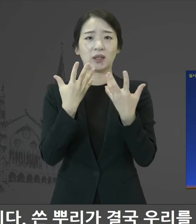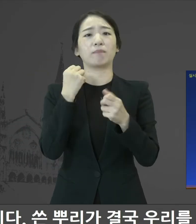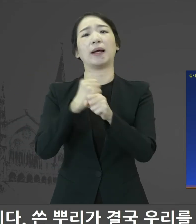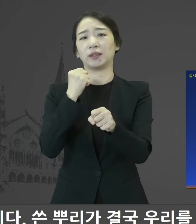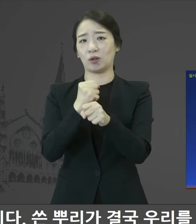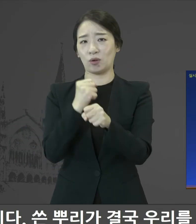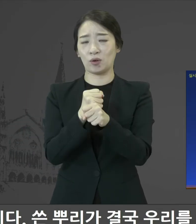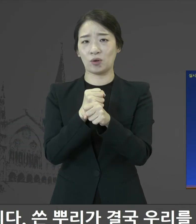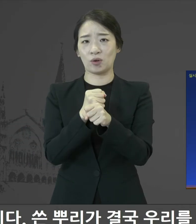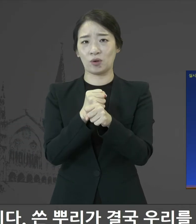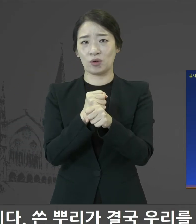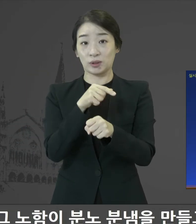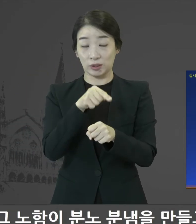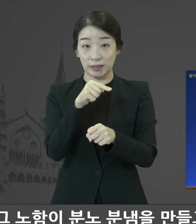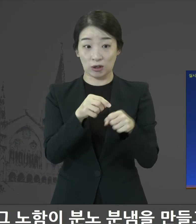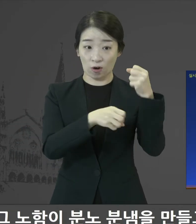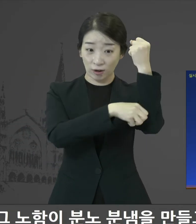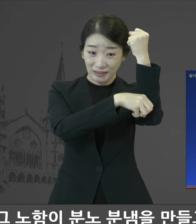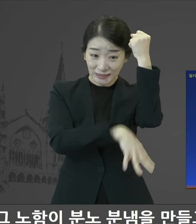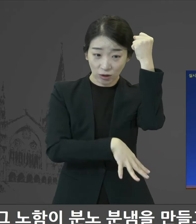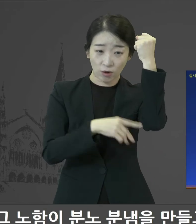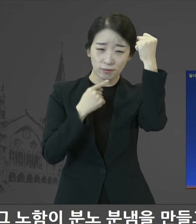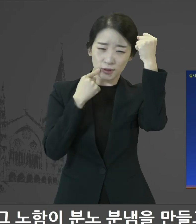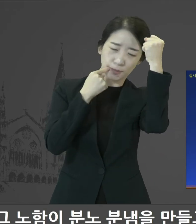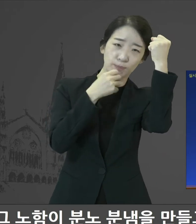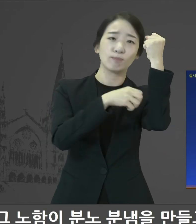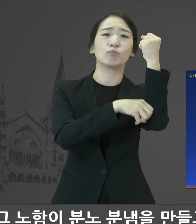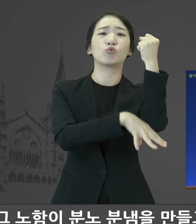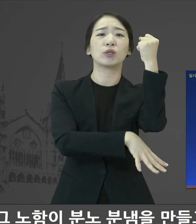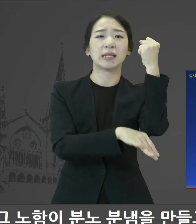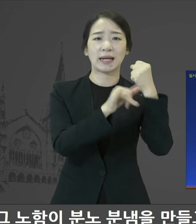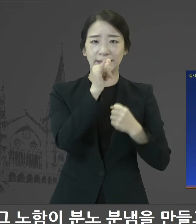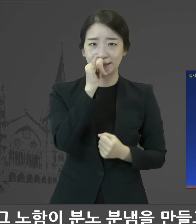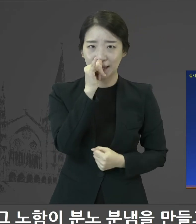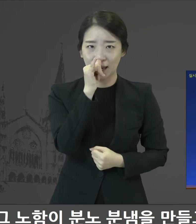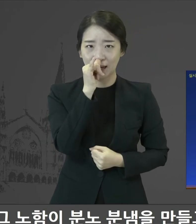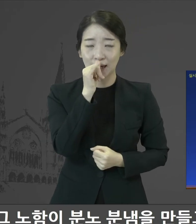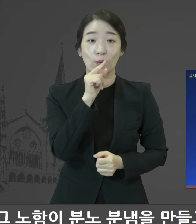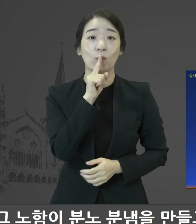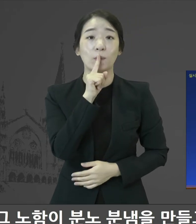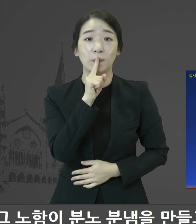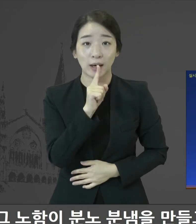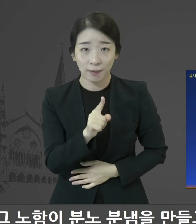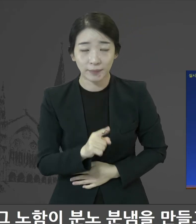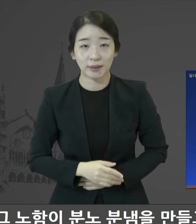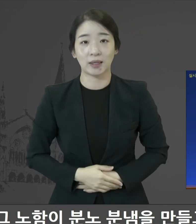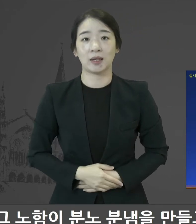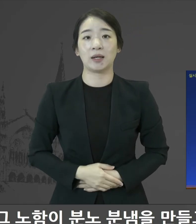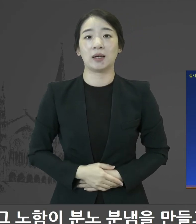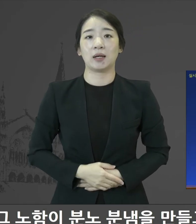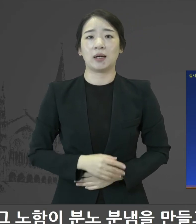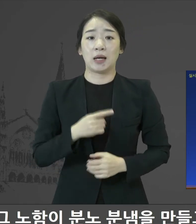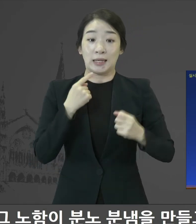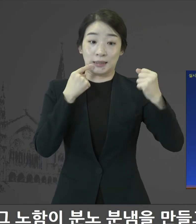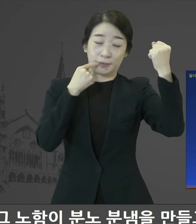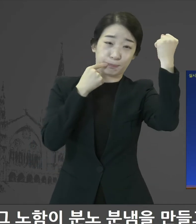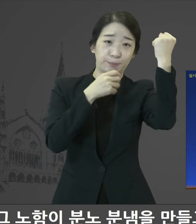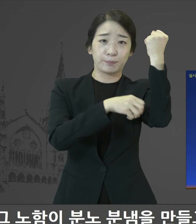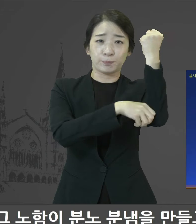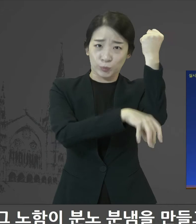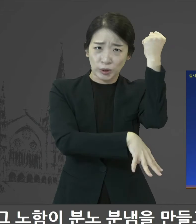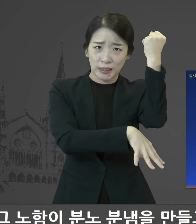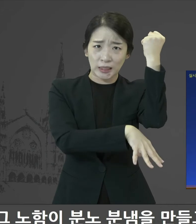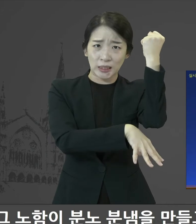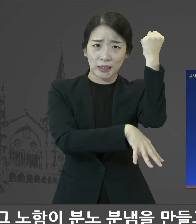일들입니까? 그래서 이 근원에 쓴뿌리가 있다라고 설명을 하는 겁니다. 그리고 이 쓴뿌리가 왜